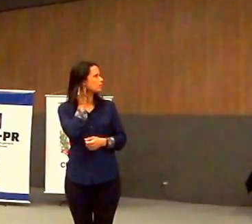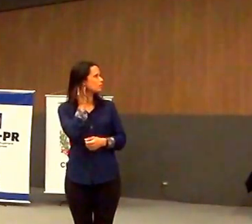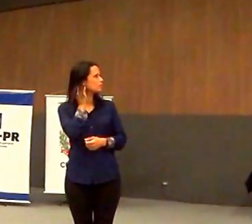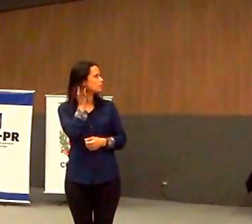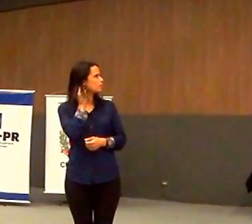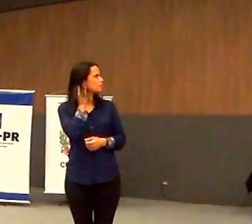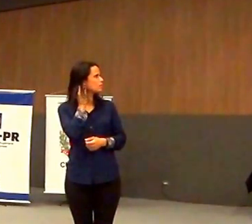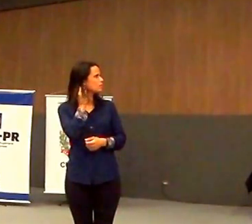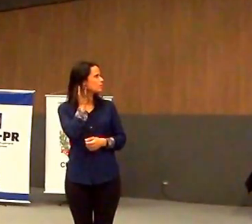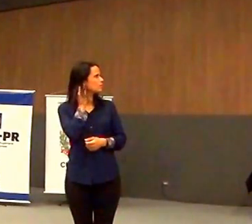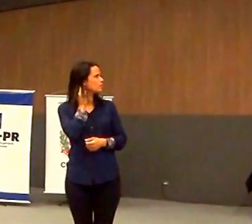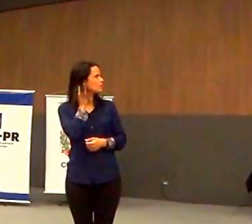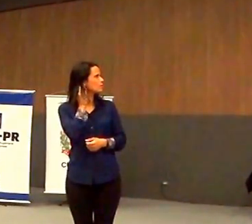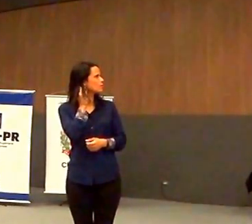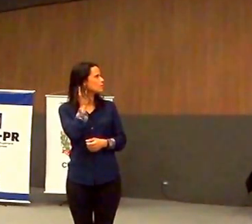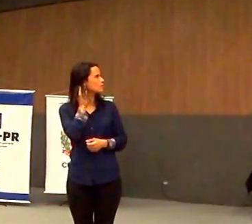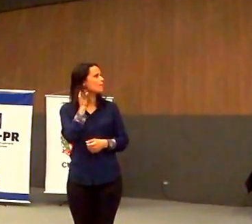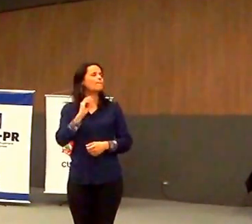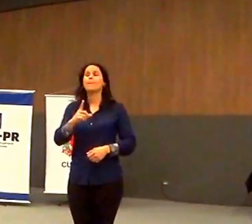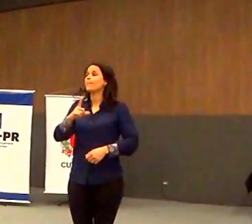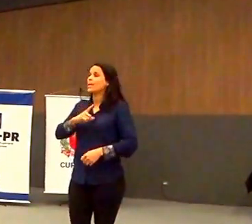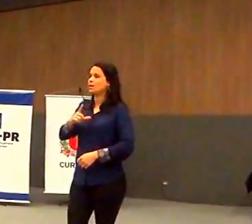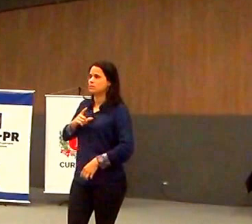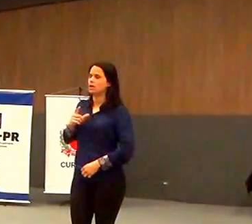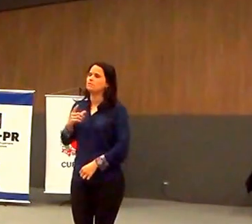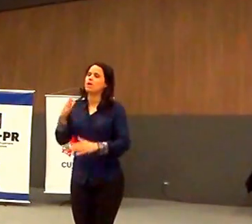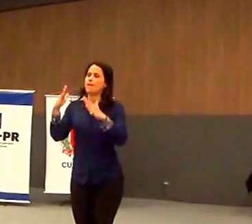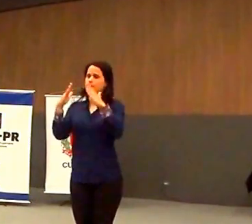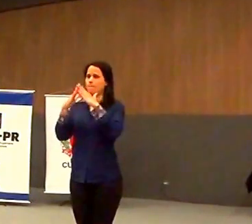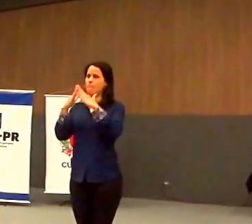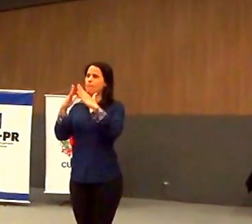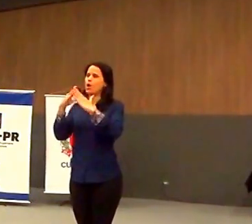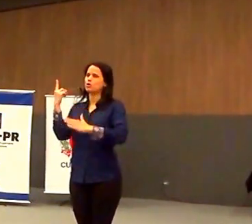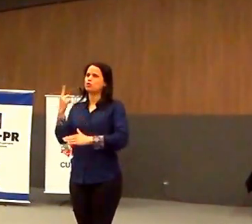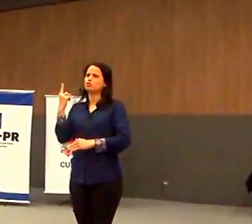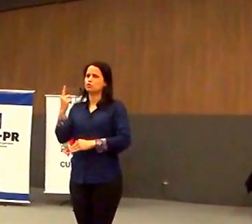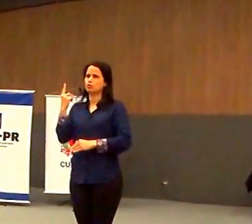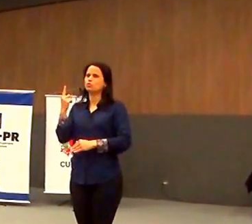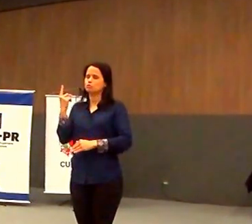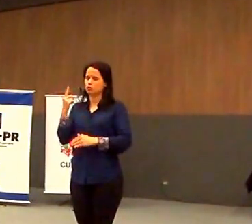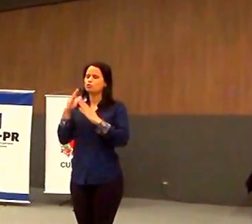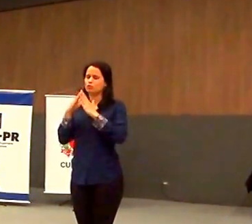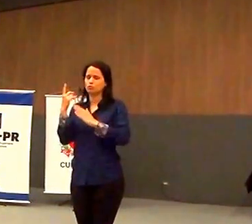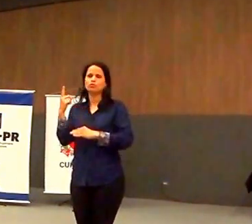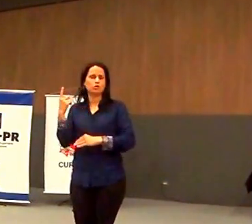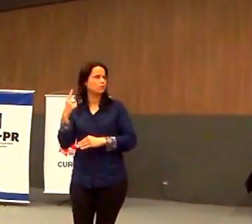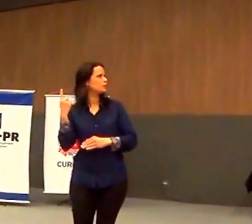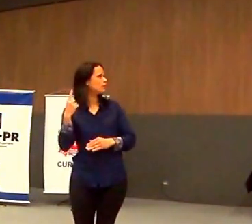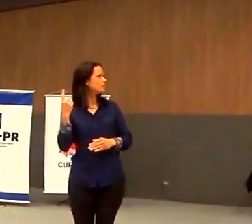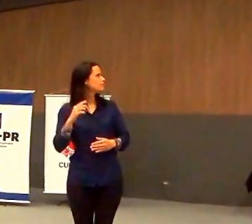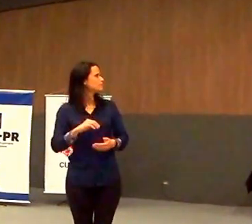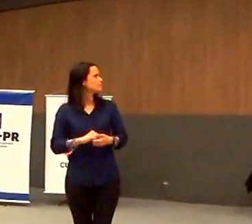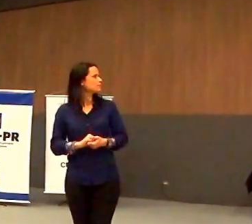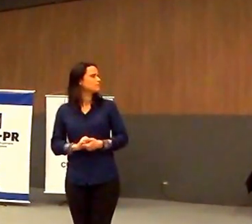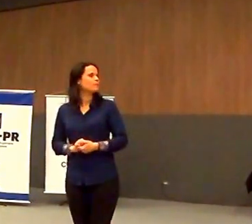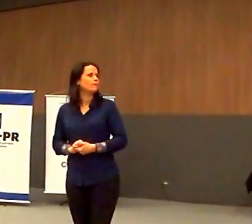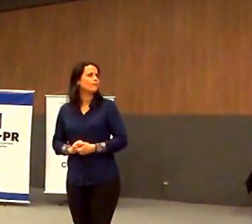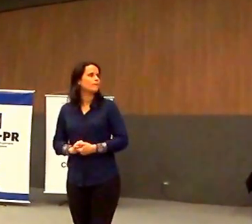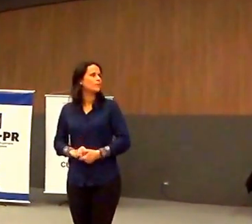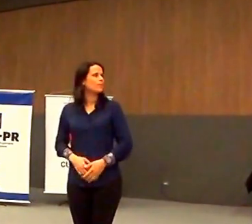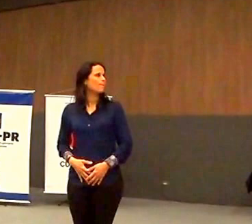Ah, tá. Pessoas que moram sozinhas, né? Então, desses que nós acompanhamos, mas eu quero chegar nos dados das